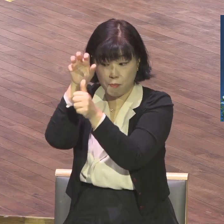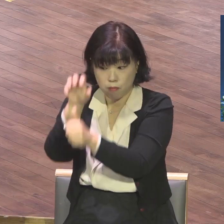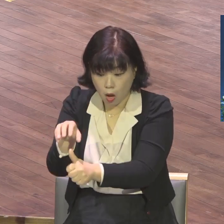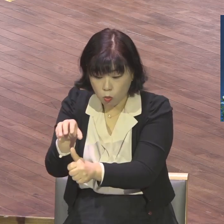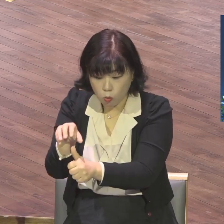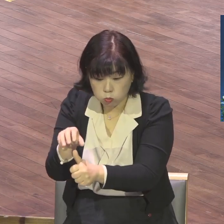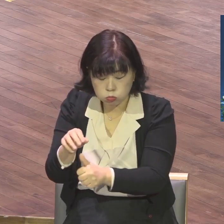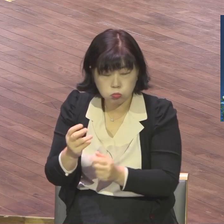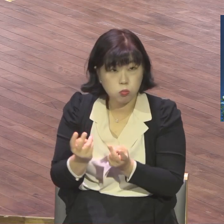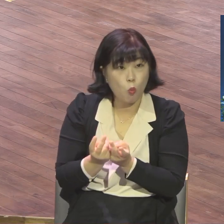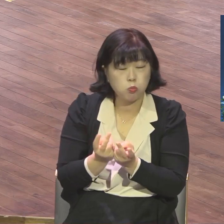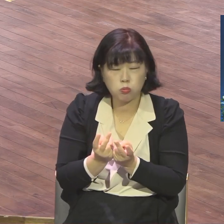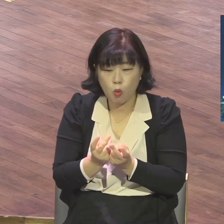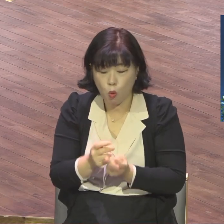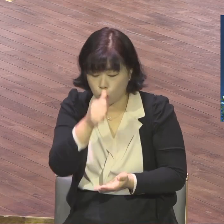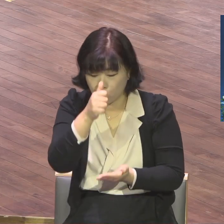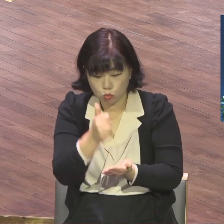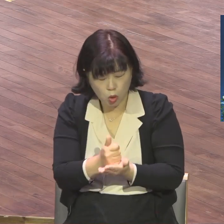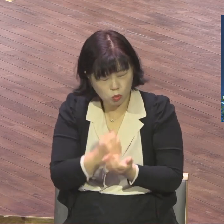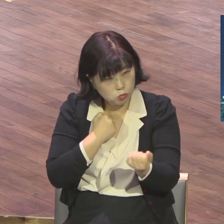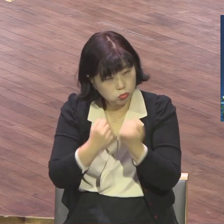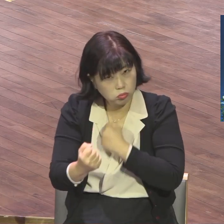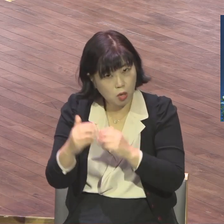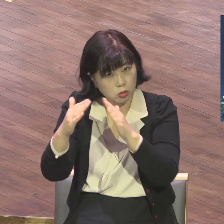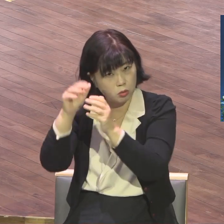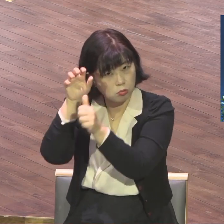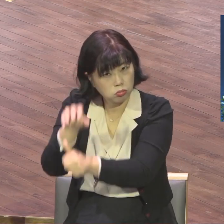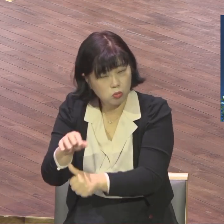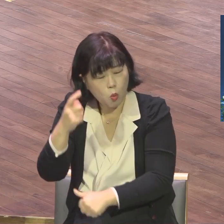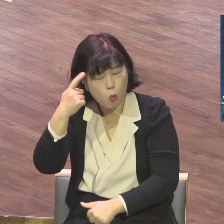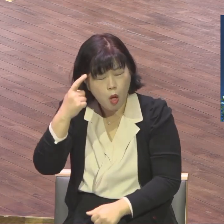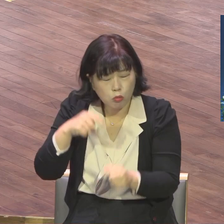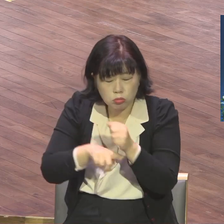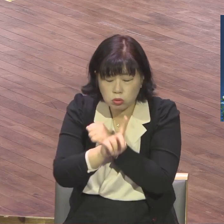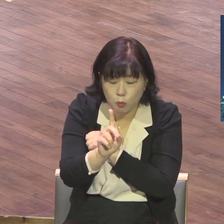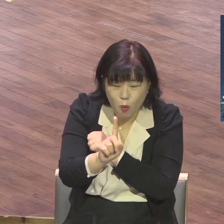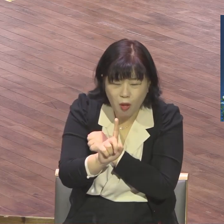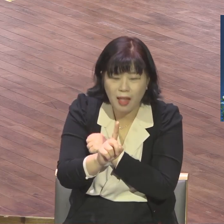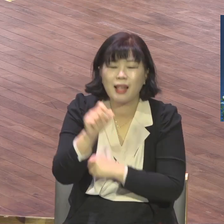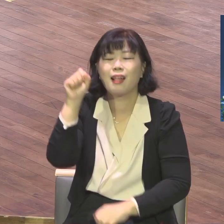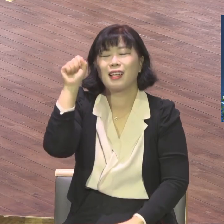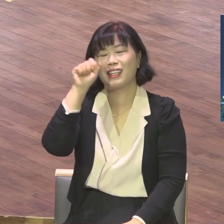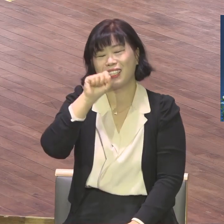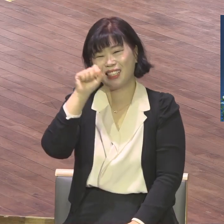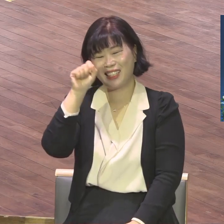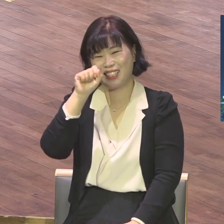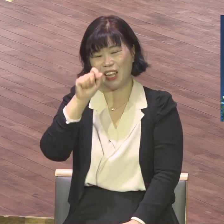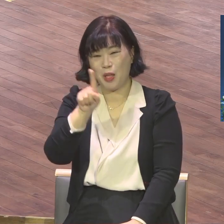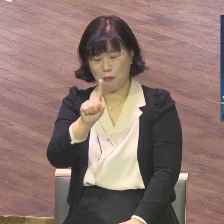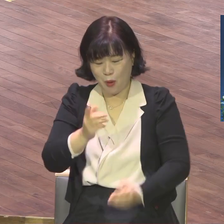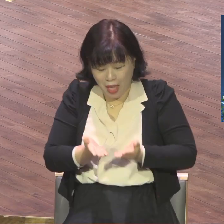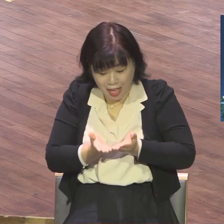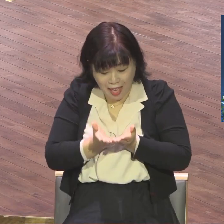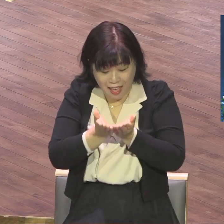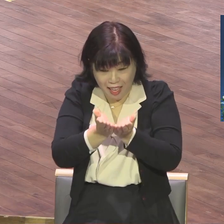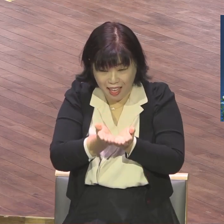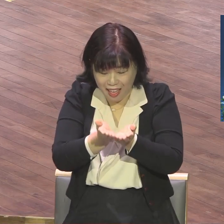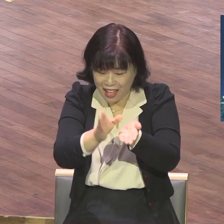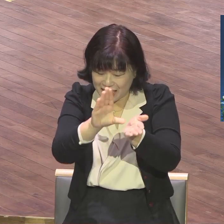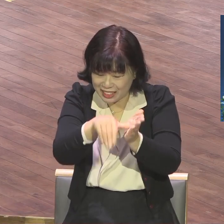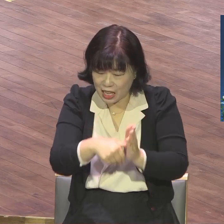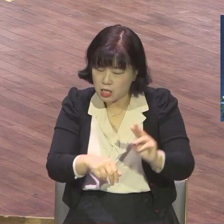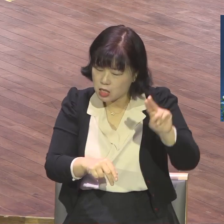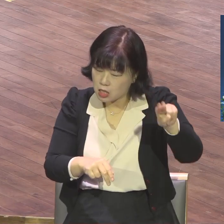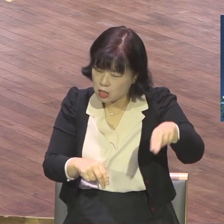275명의 사람들이 그동안의 풍랑 속에서 되어진 일들을 다 소문을 퍼뜨린 것입니다. 특별히